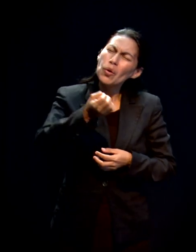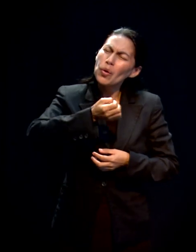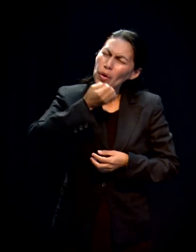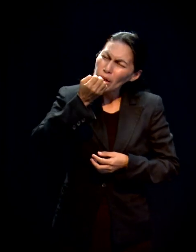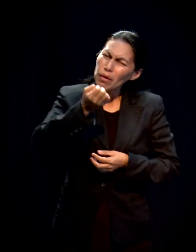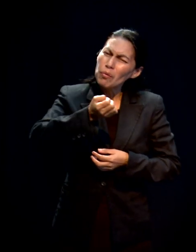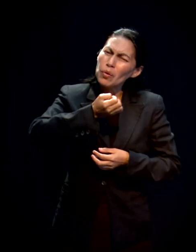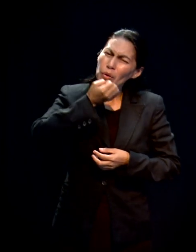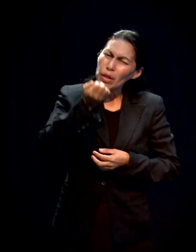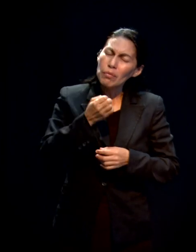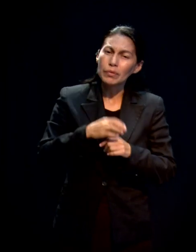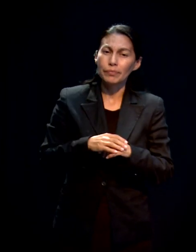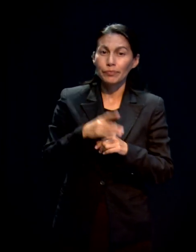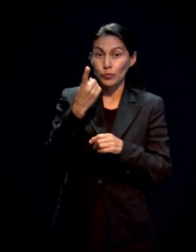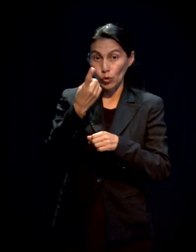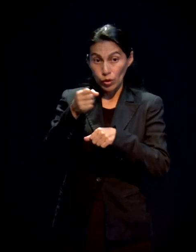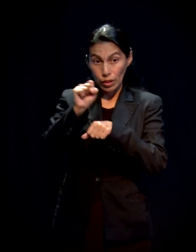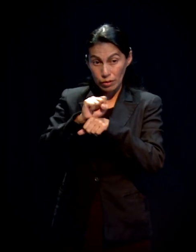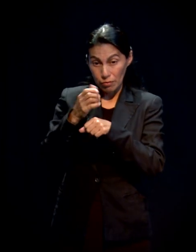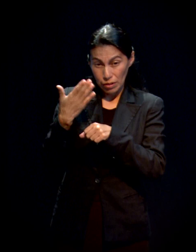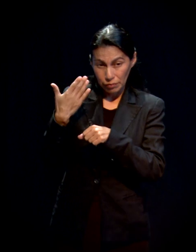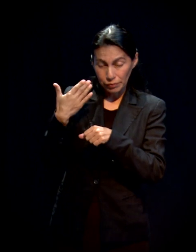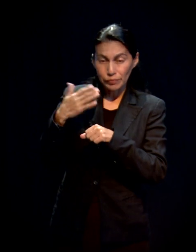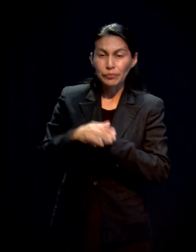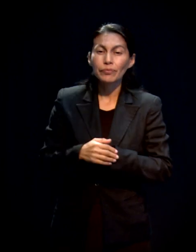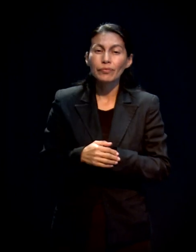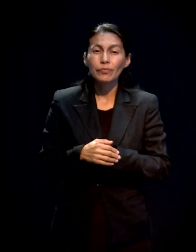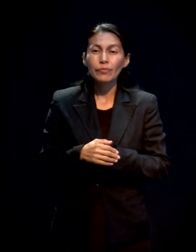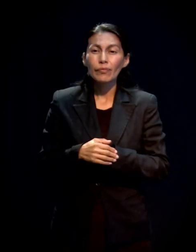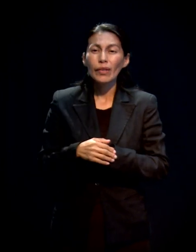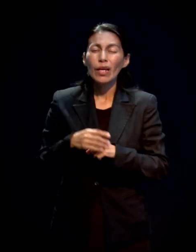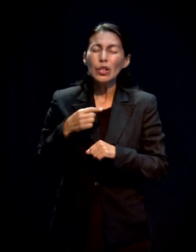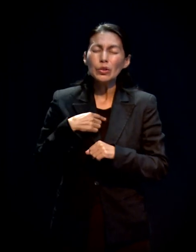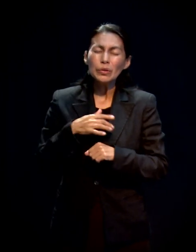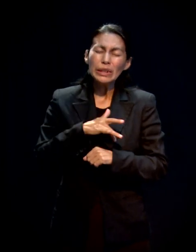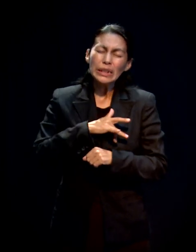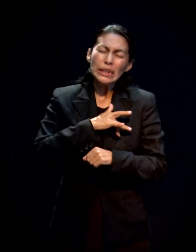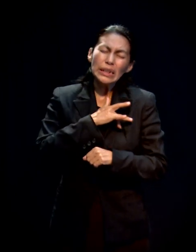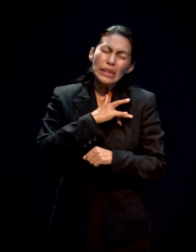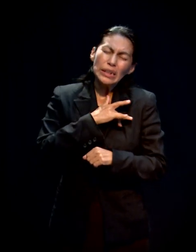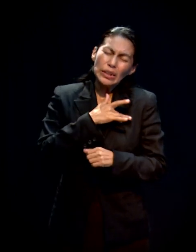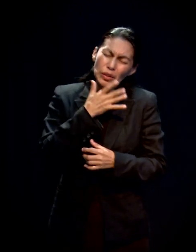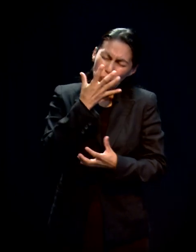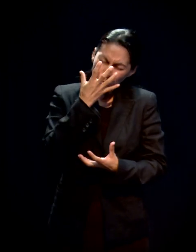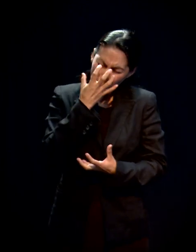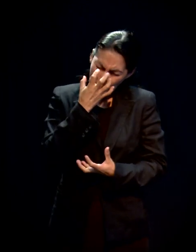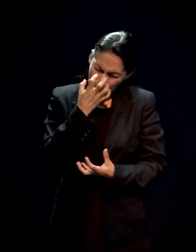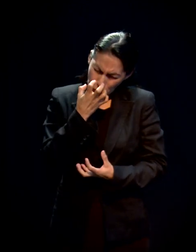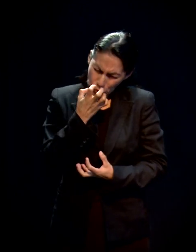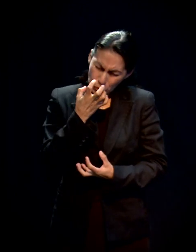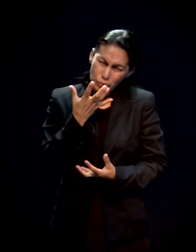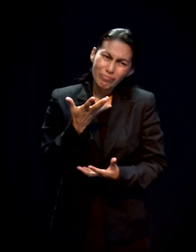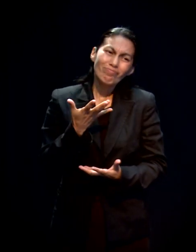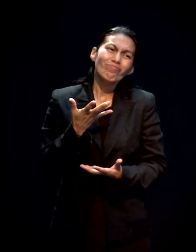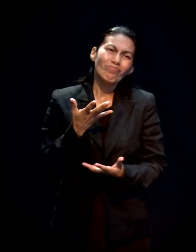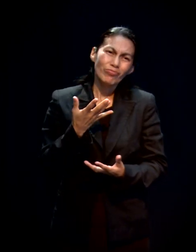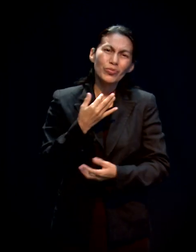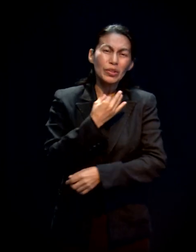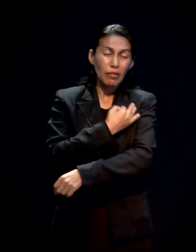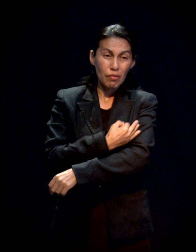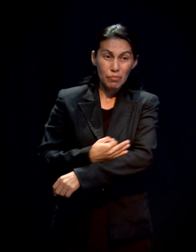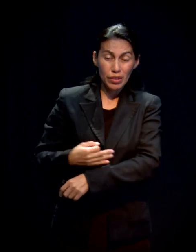y un una semana donde yo principalmente estaba pasando un momento de tristeza